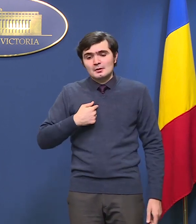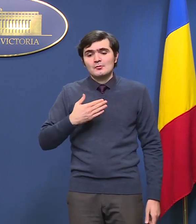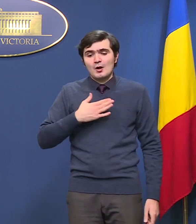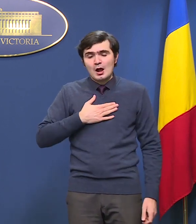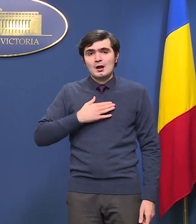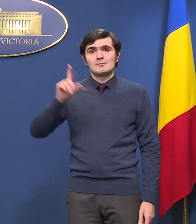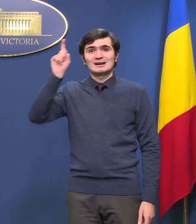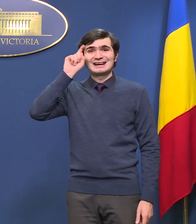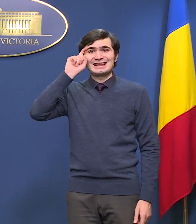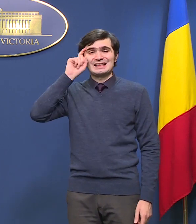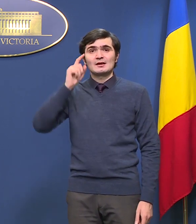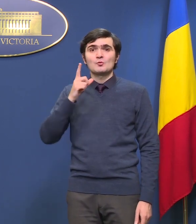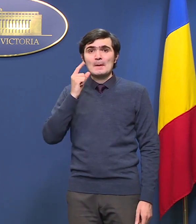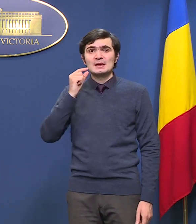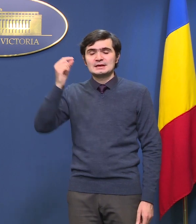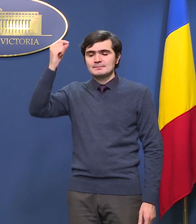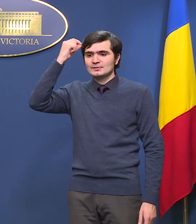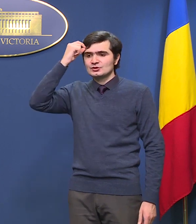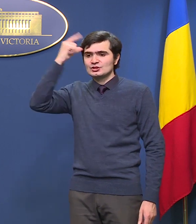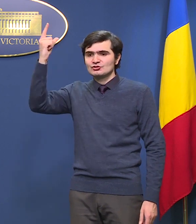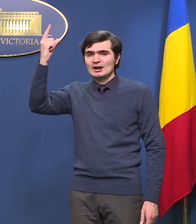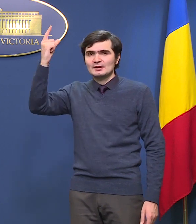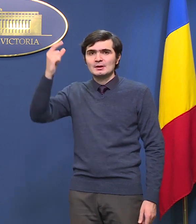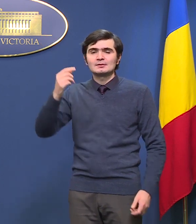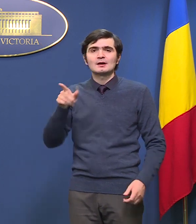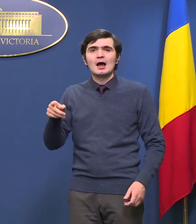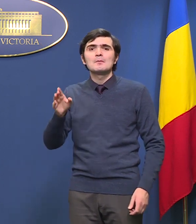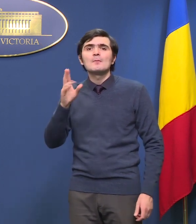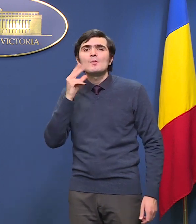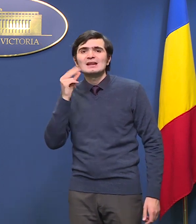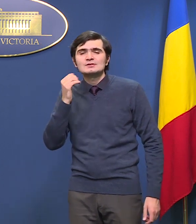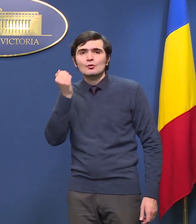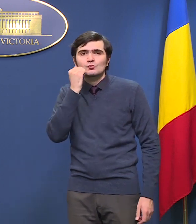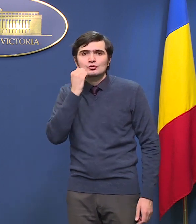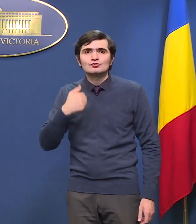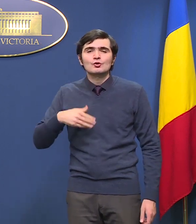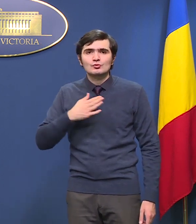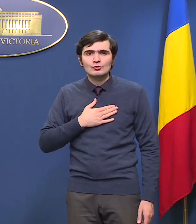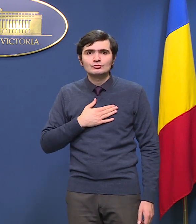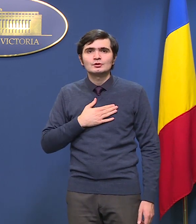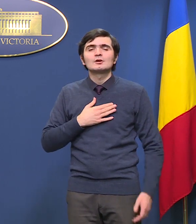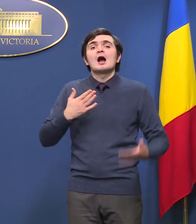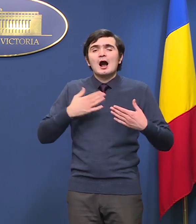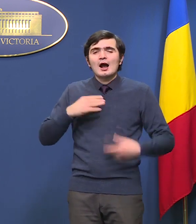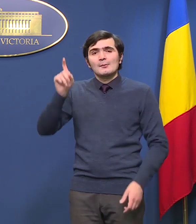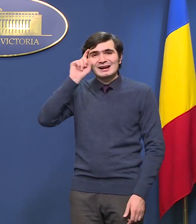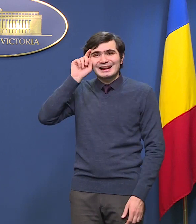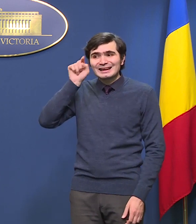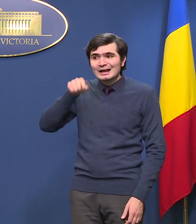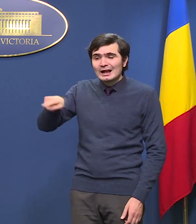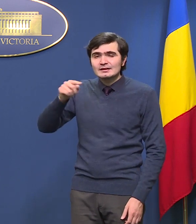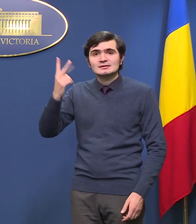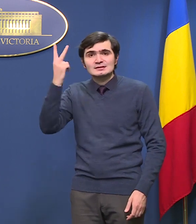în discernământul părinților și bunicilor noștri. Am încredere în faptul că vor înțelege că această